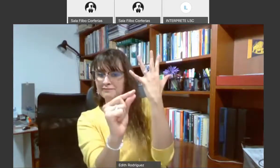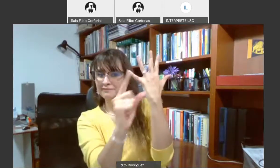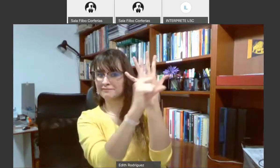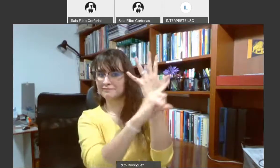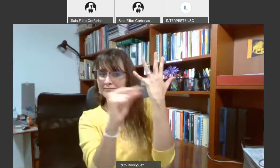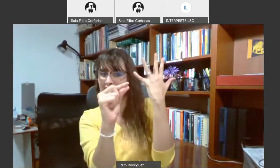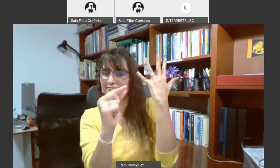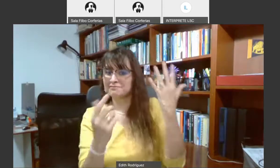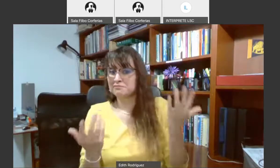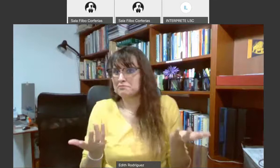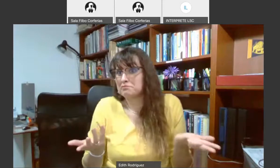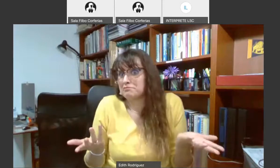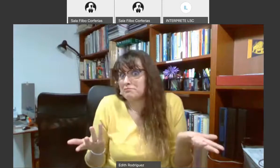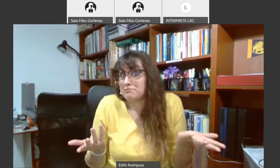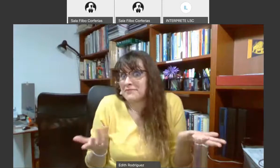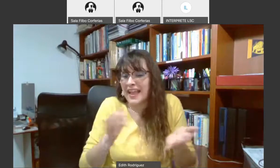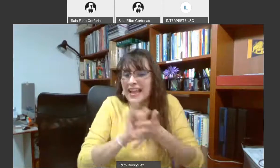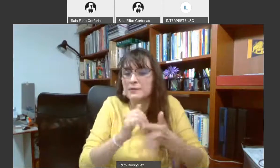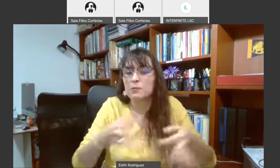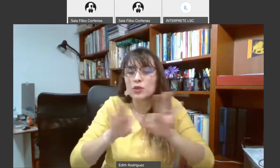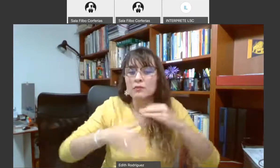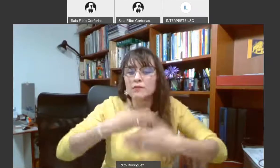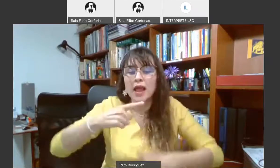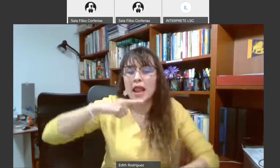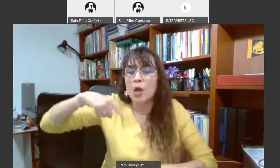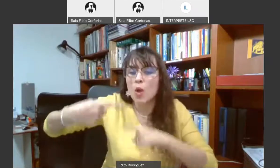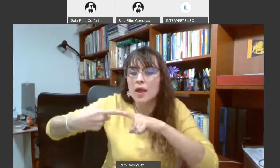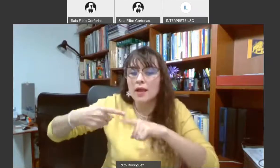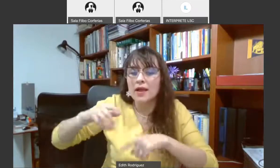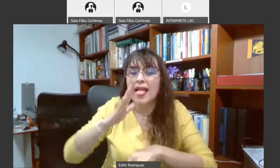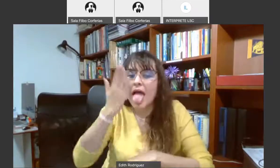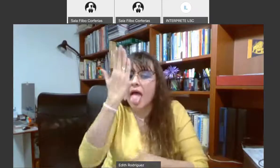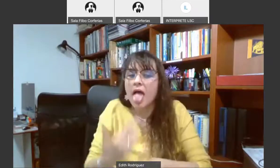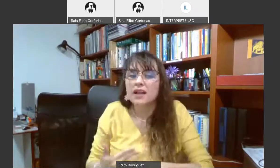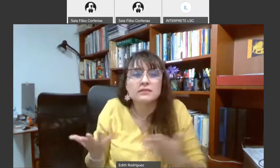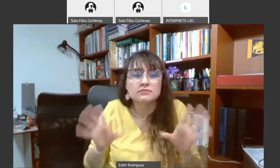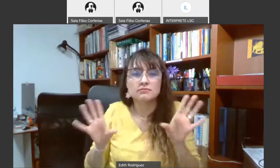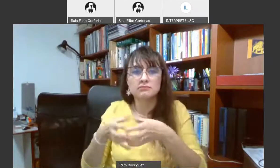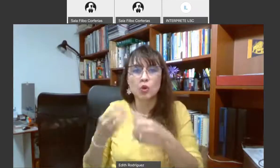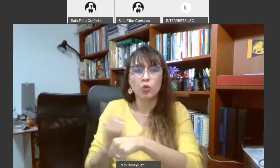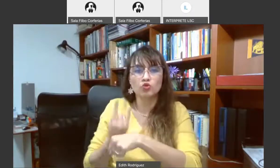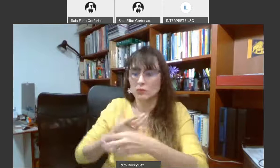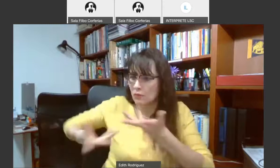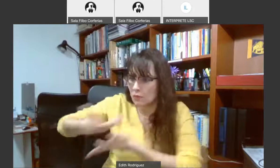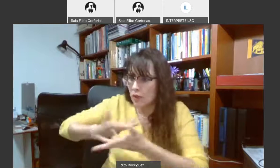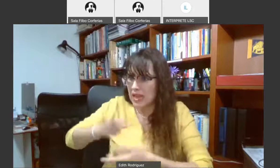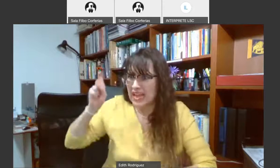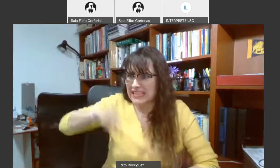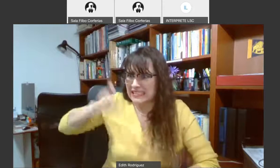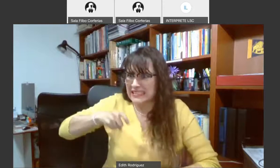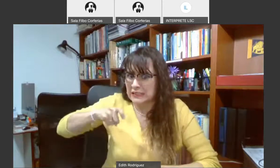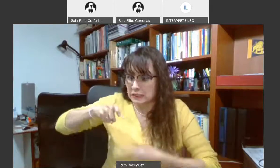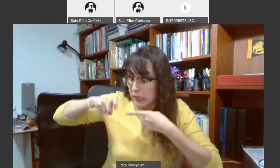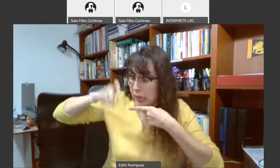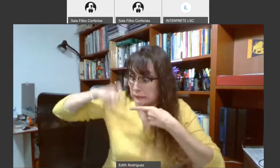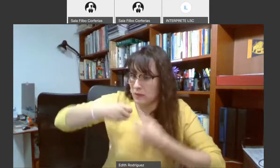el autor realmente con este cuento, entonces colocamos esta seña. Pero lo importante es